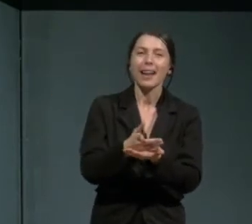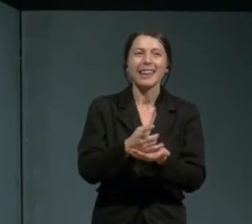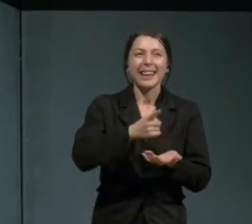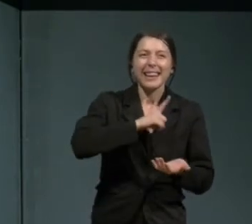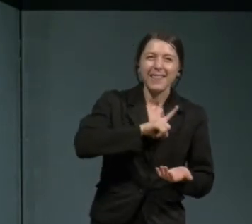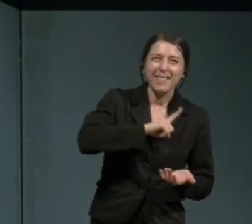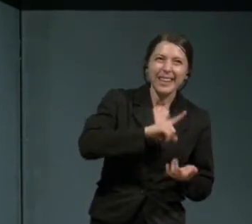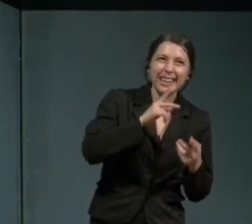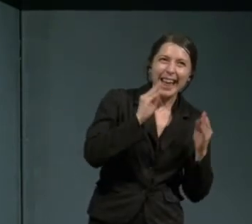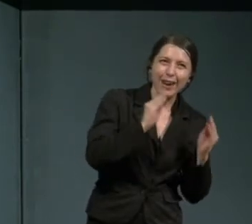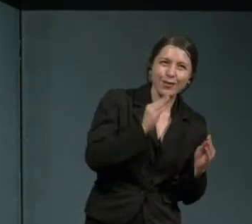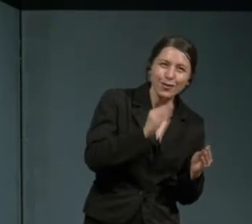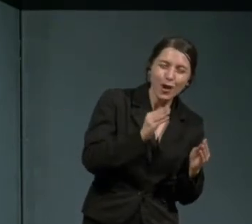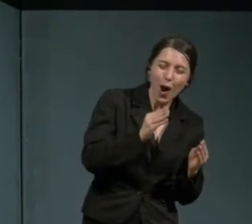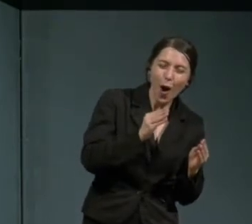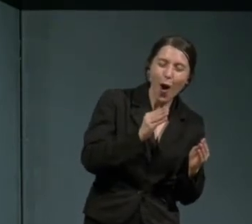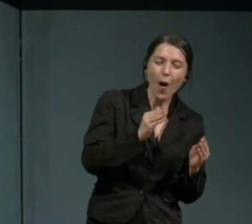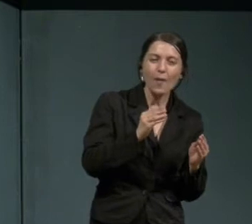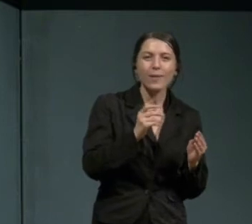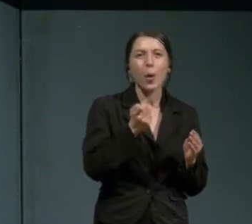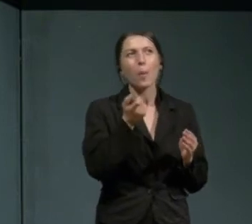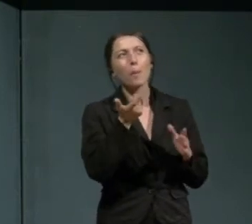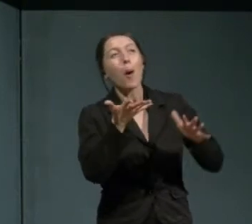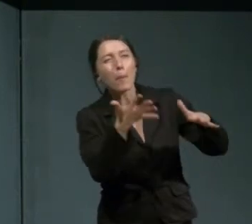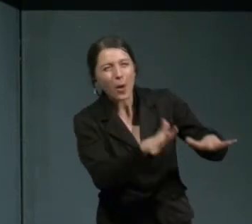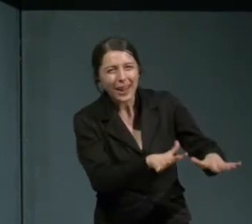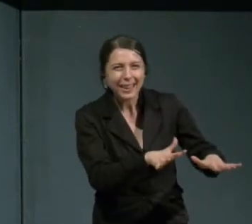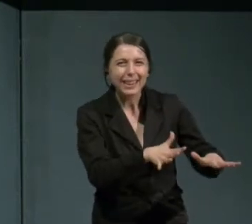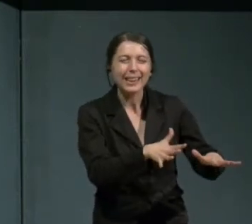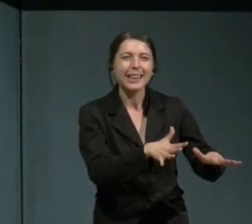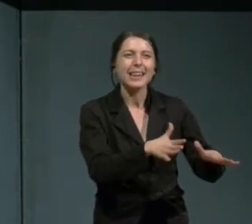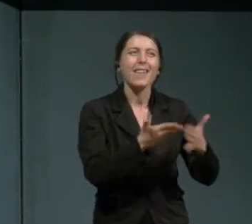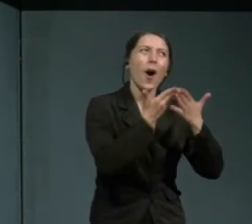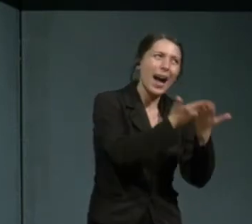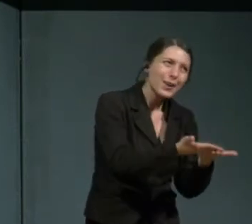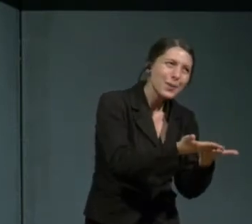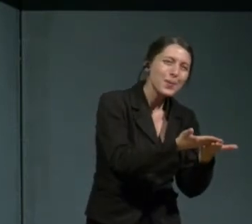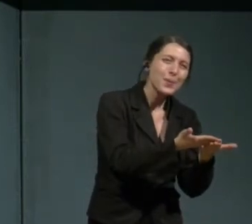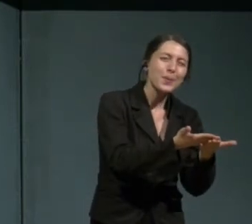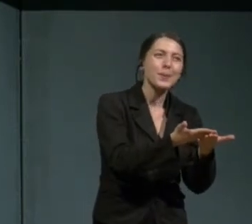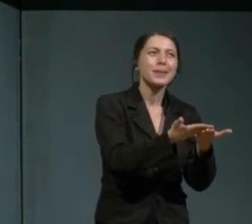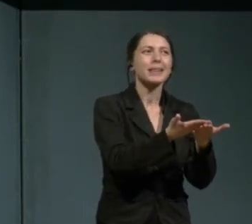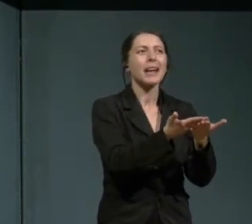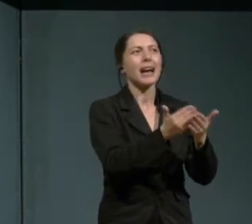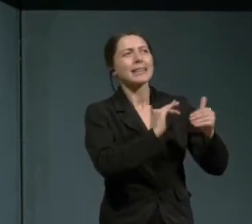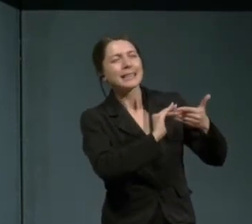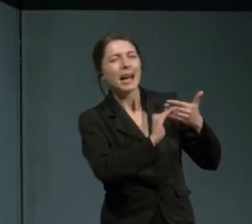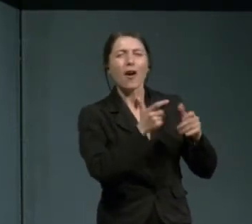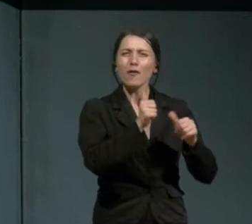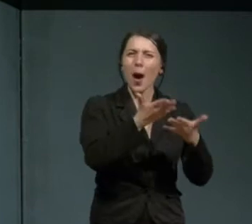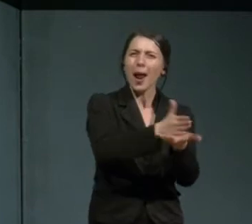dell'ordine dei giovani e poi ogni tanto però è protettivo nei confronti di aiuta dichiara distanza